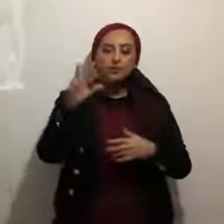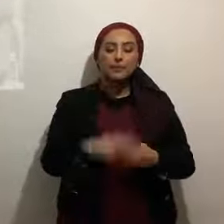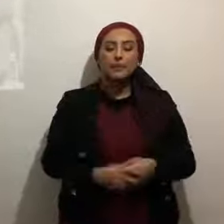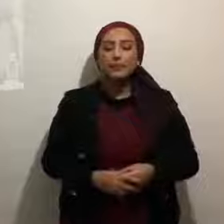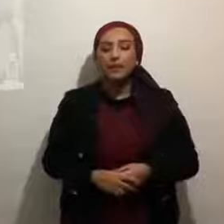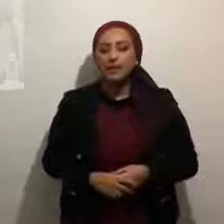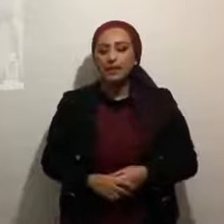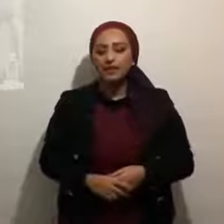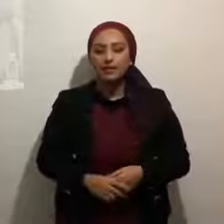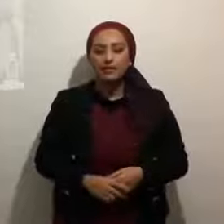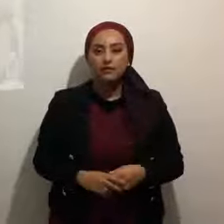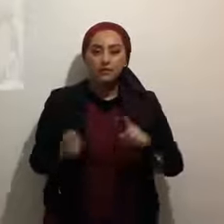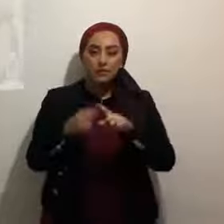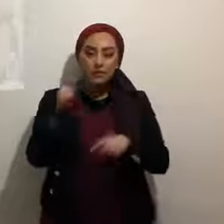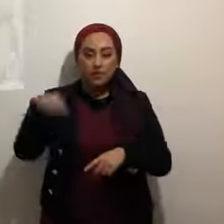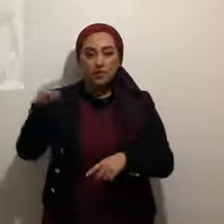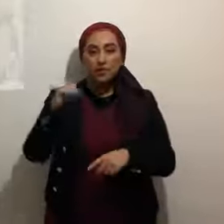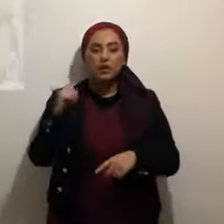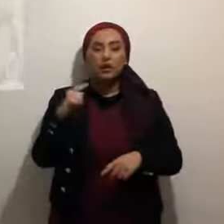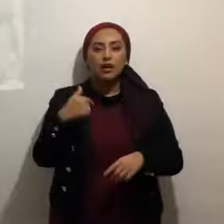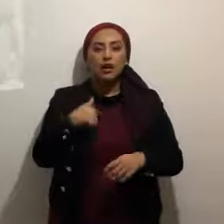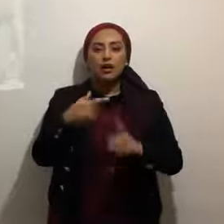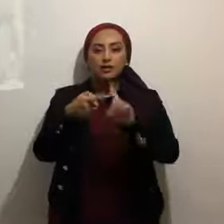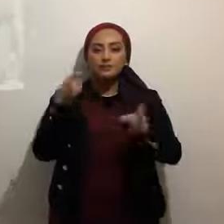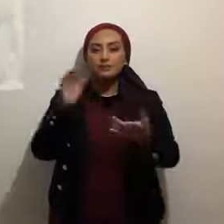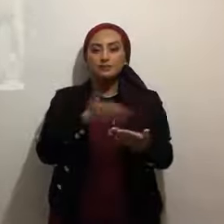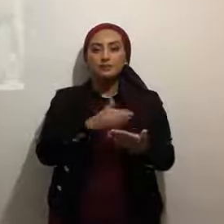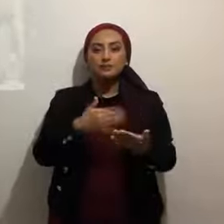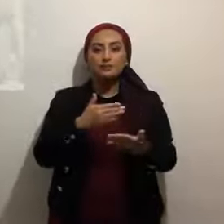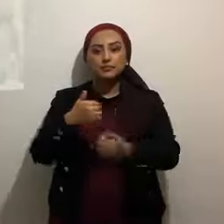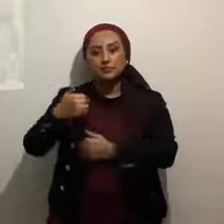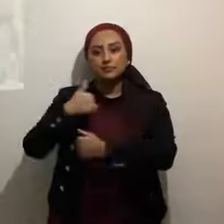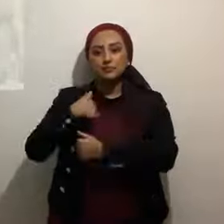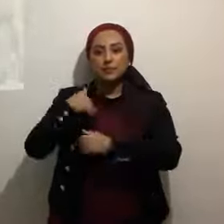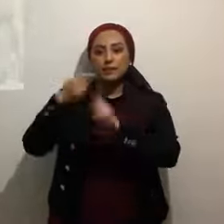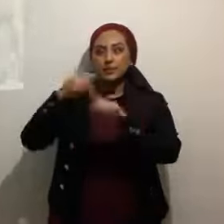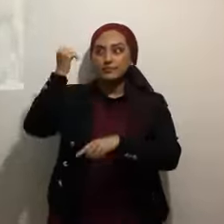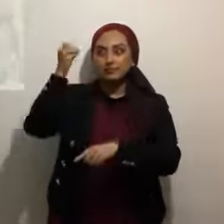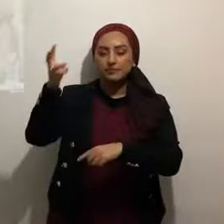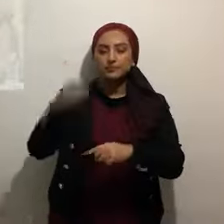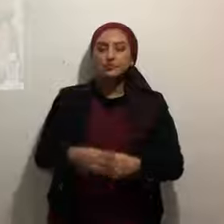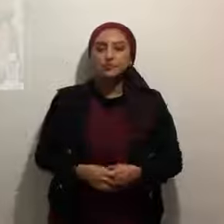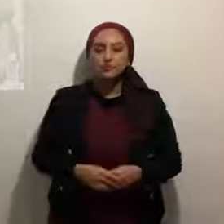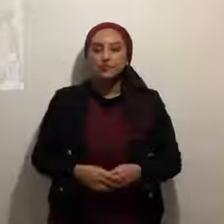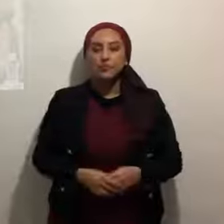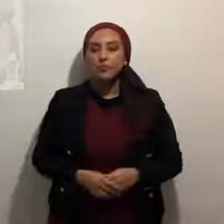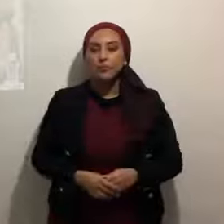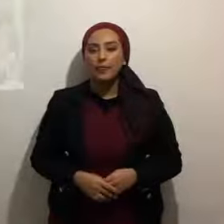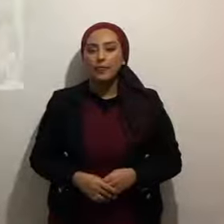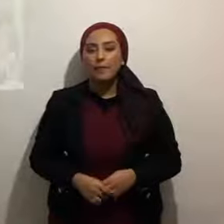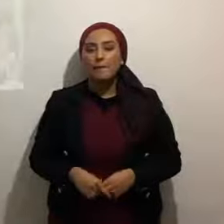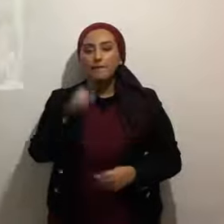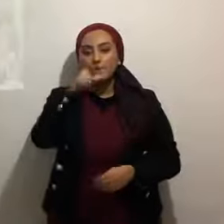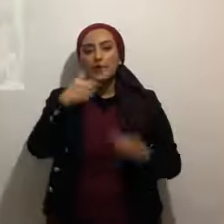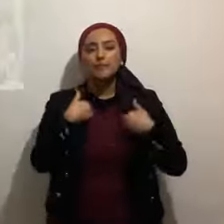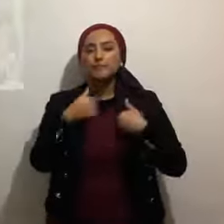Por de ahí saqué la Jaleel, soldado de Yahshua. Tú, pues, sufre penalidades como buen soldado